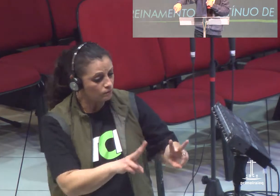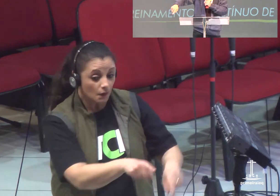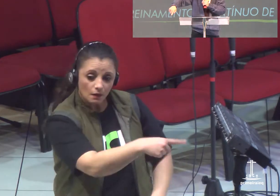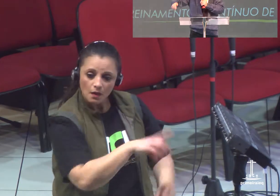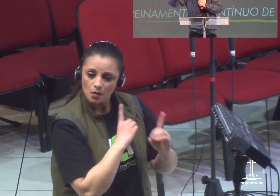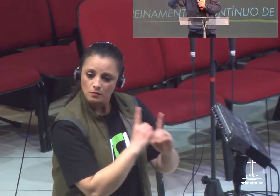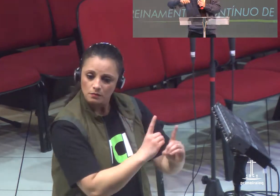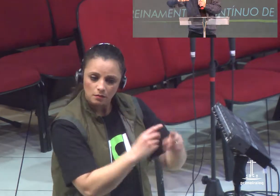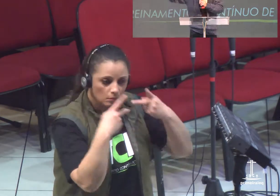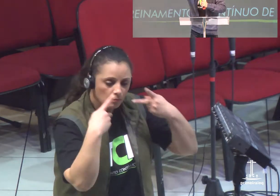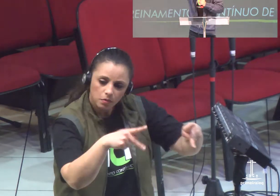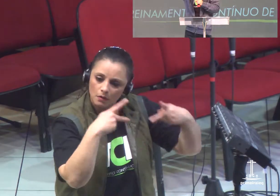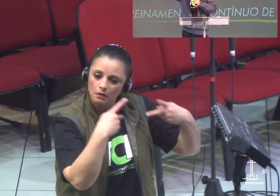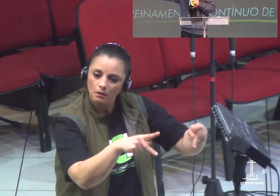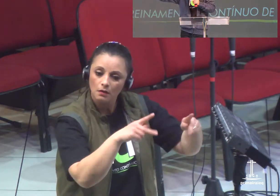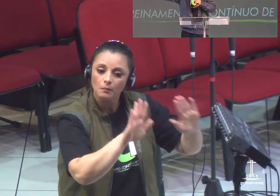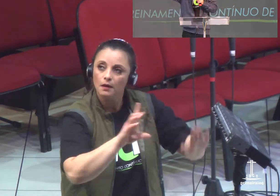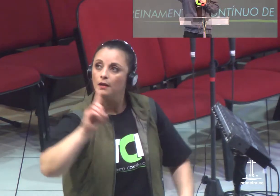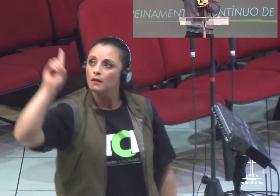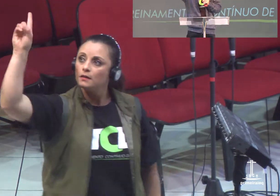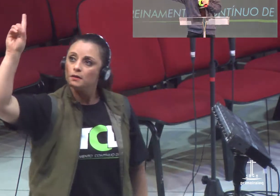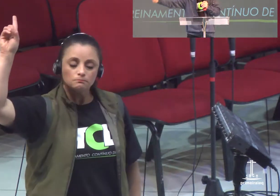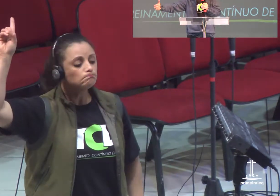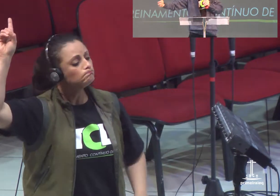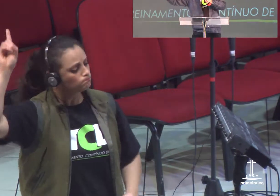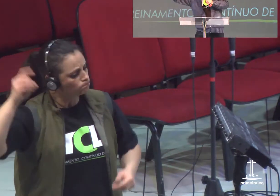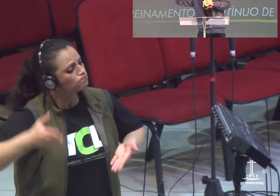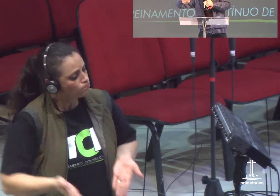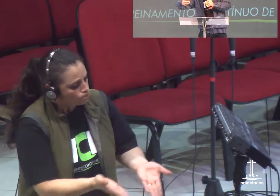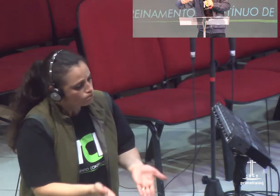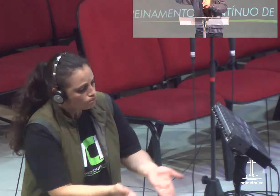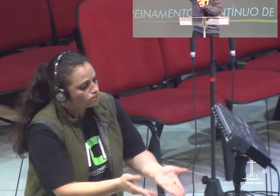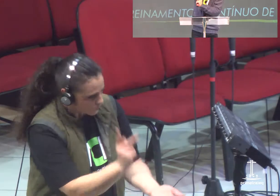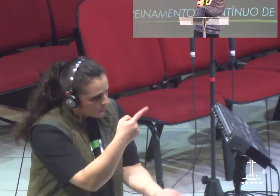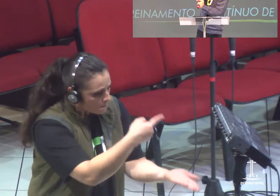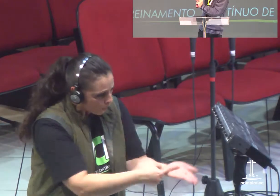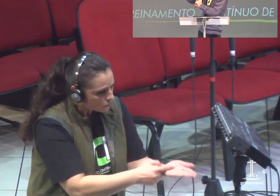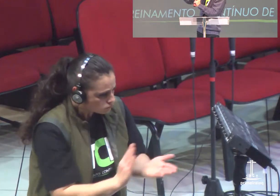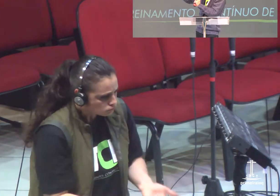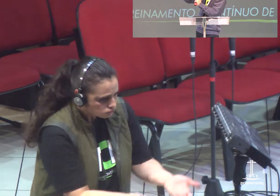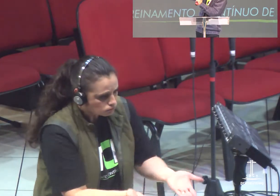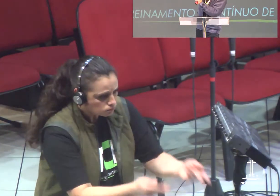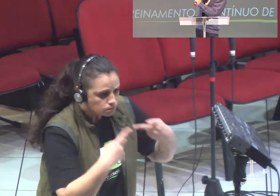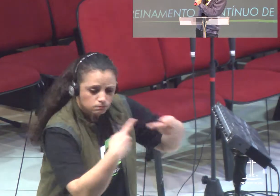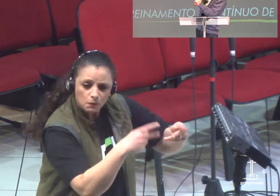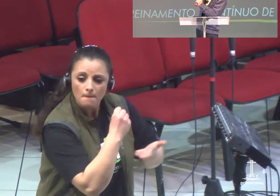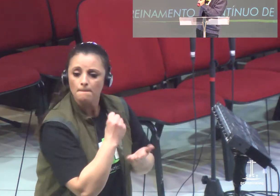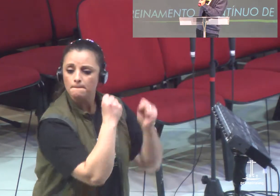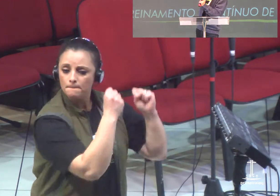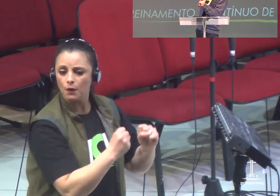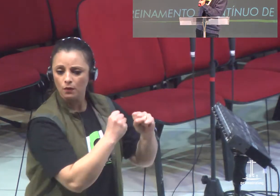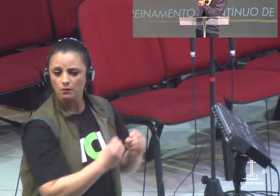pregavam e o Senhor cooperava, o Senhor confirmava. O